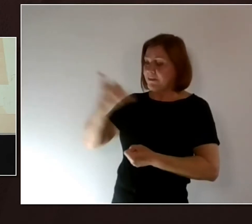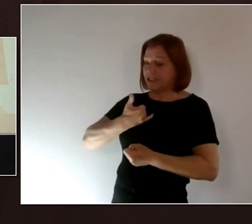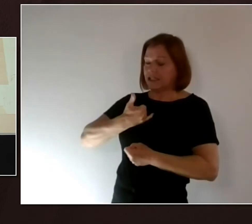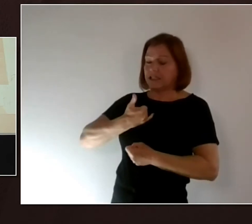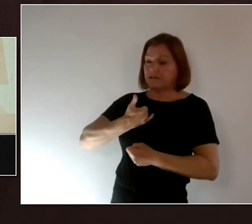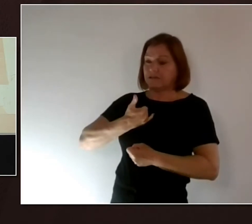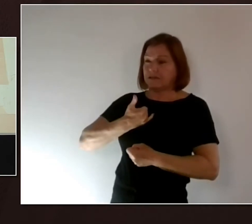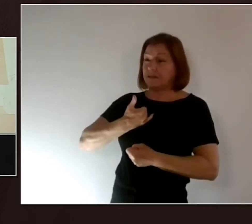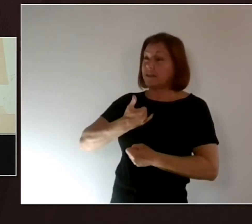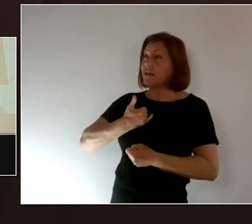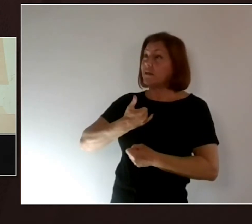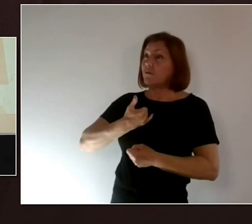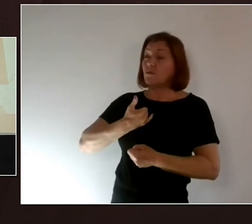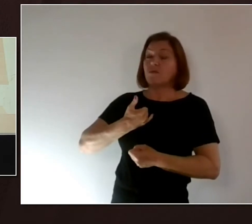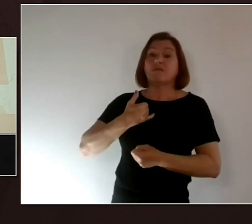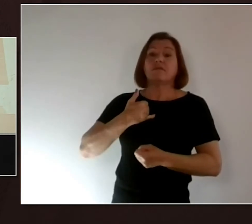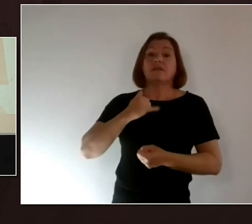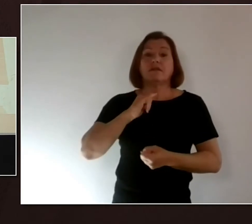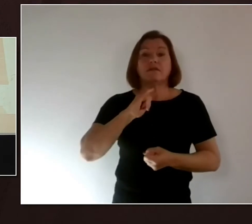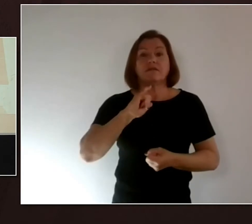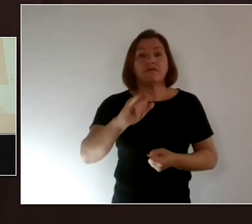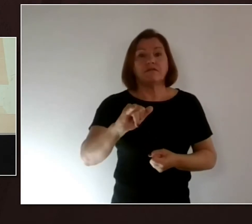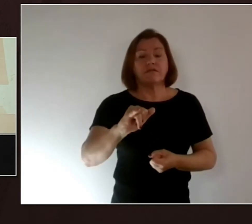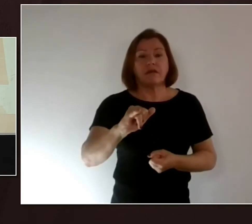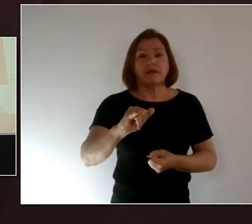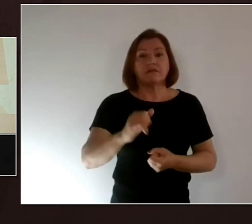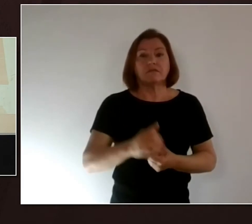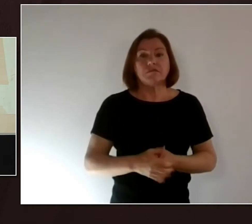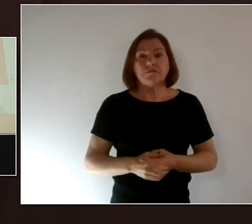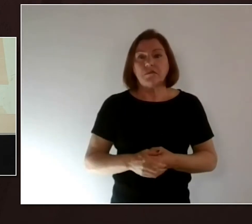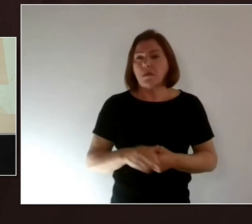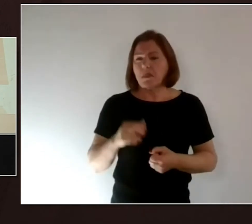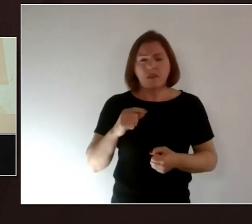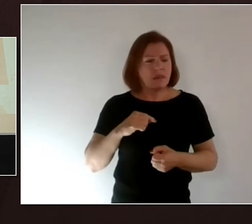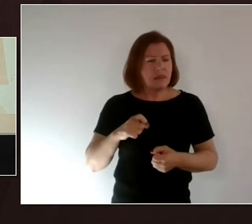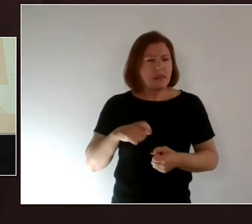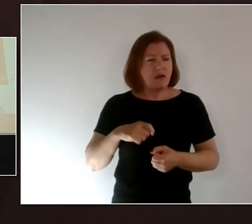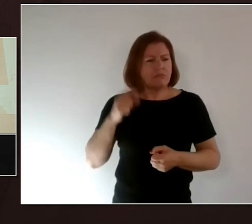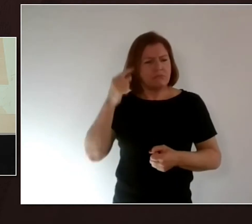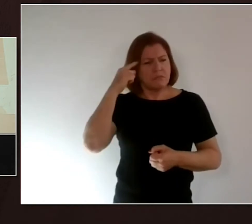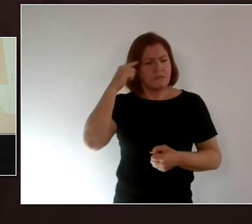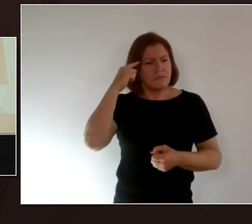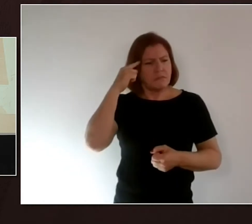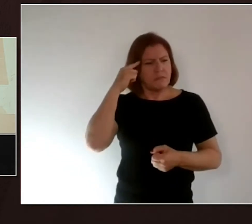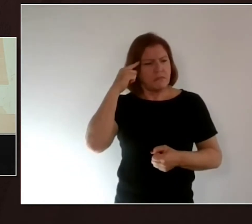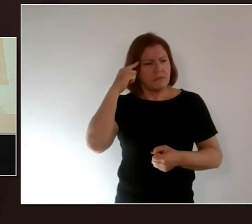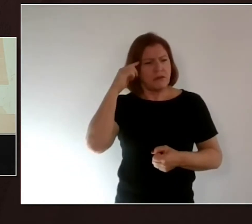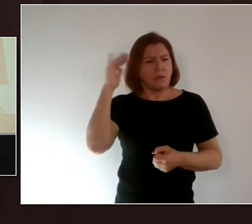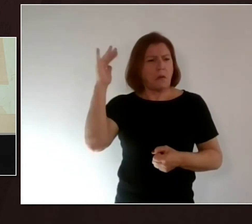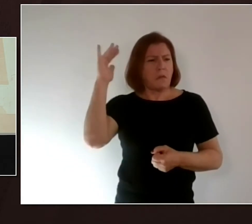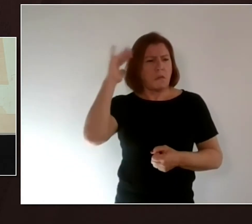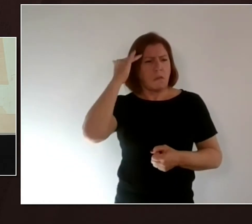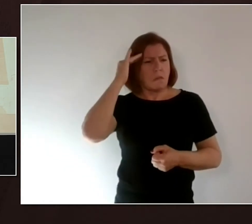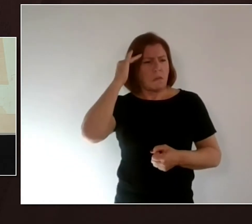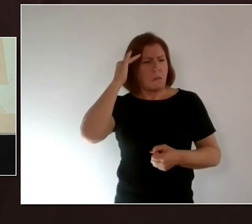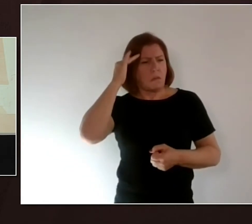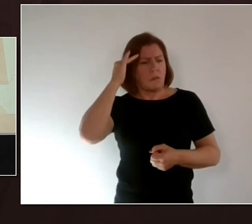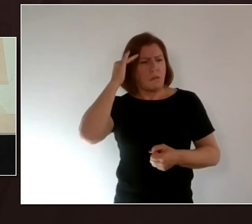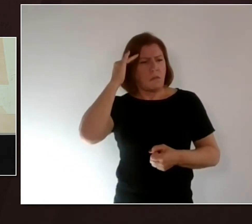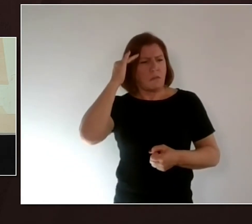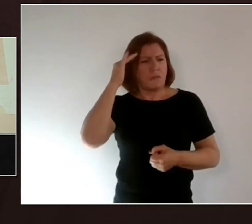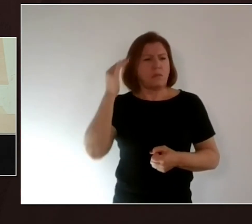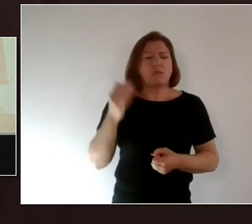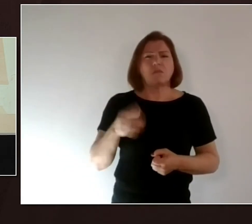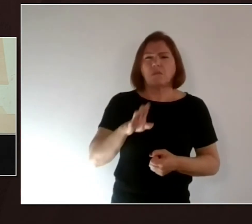do meu conhecimento, do meu estoque de mensagem. Não, tem que vir da parte de próprio Deus,